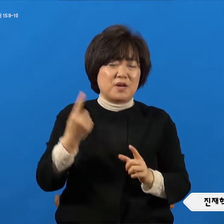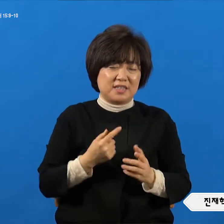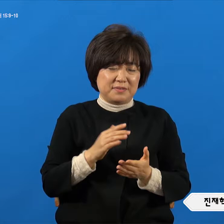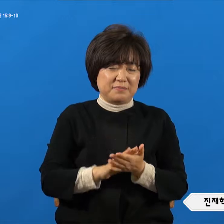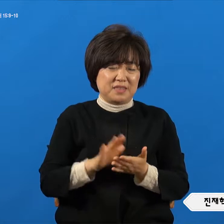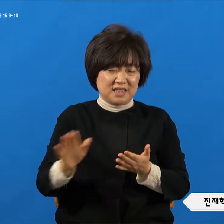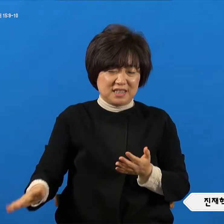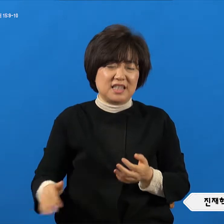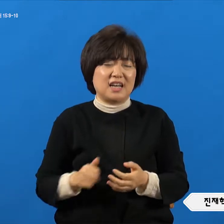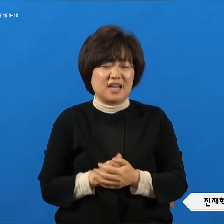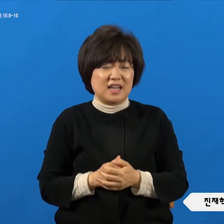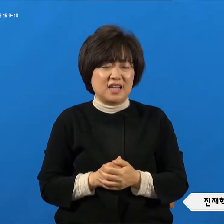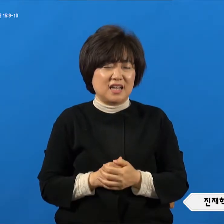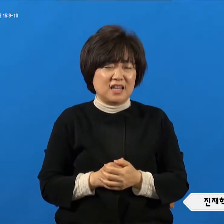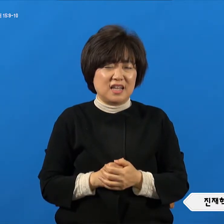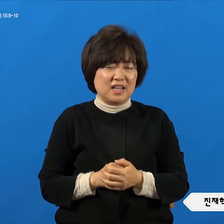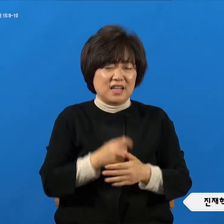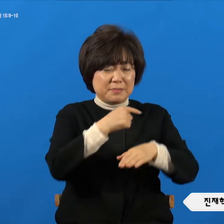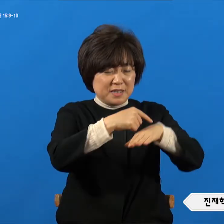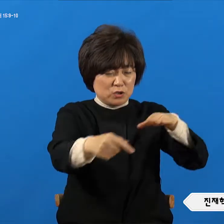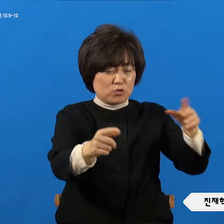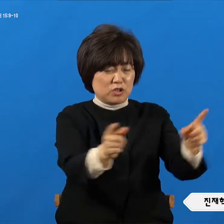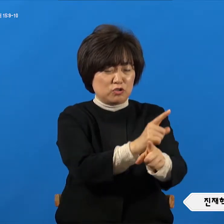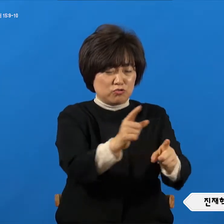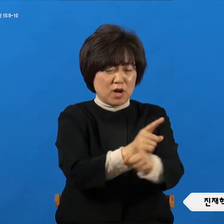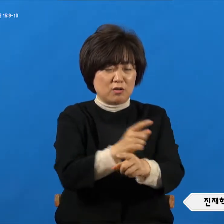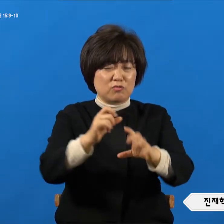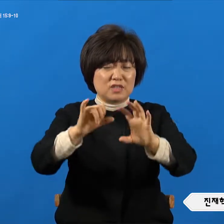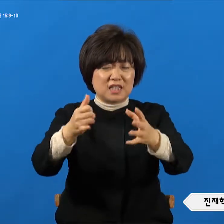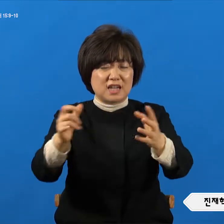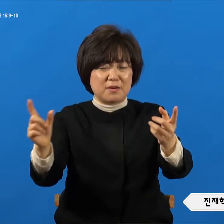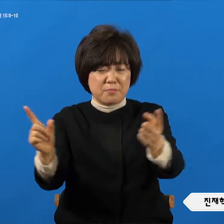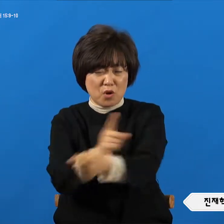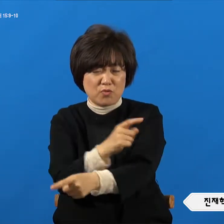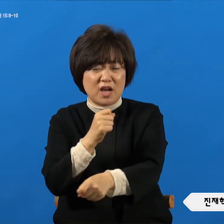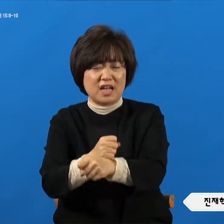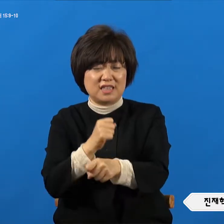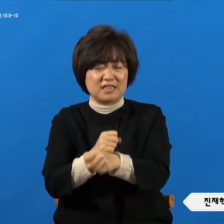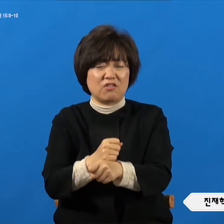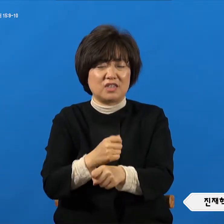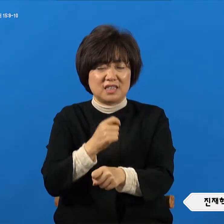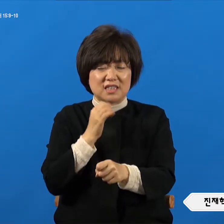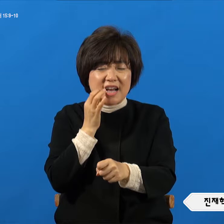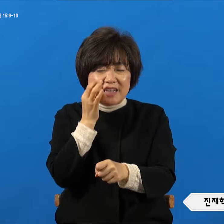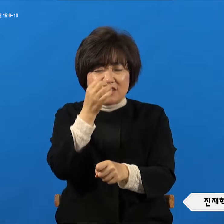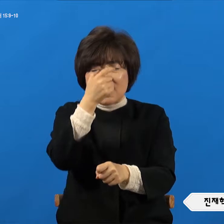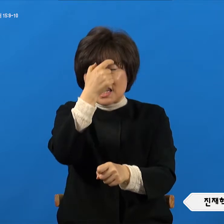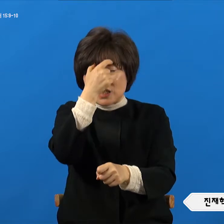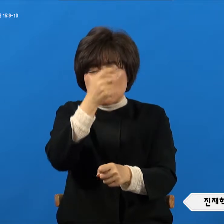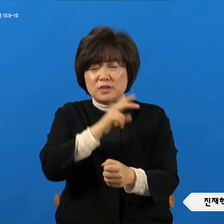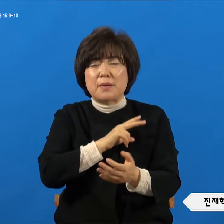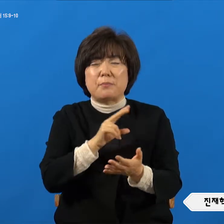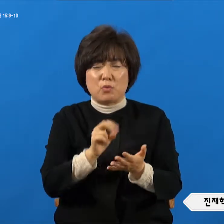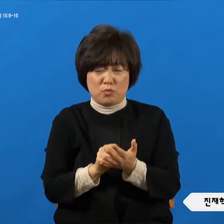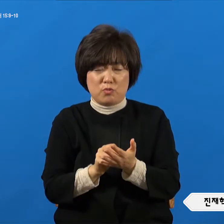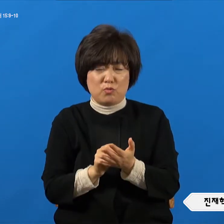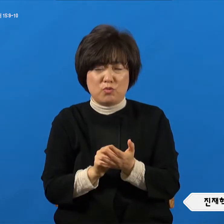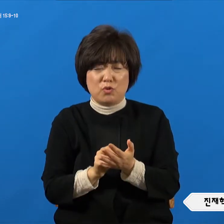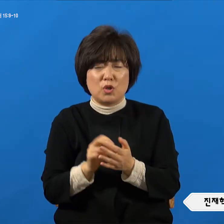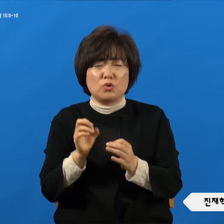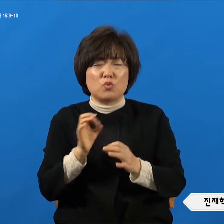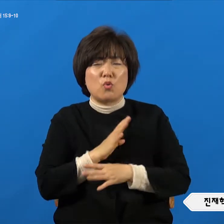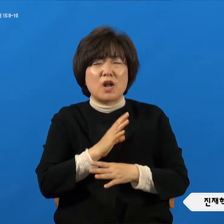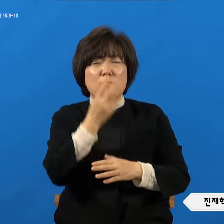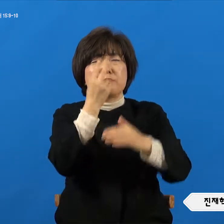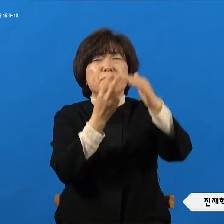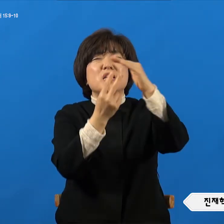치유, 세상 변화, 우리의 간절한 기도 제목입니다. 그러나 그 놀라운 비전은